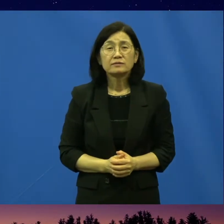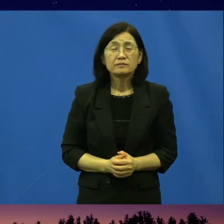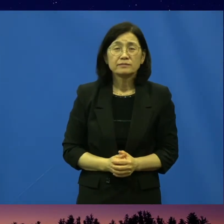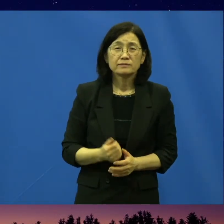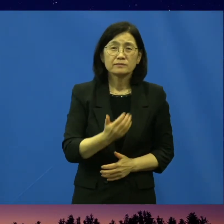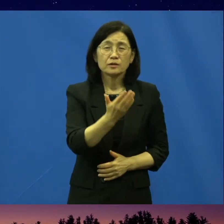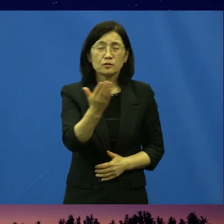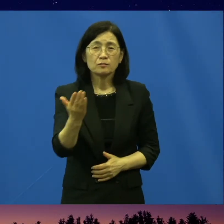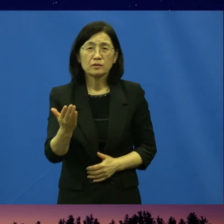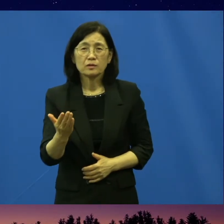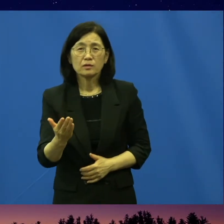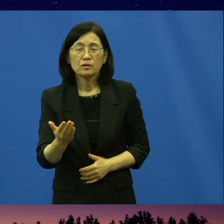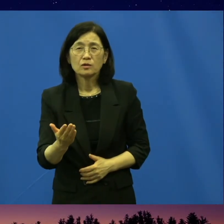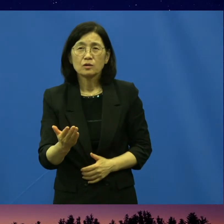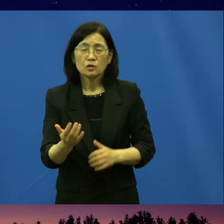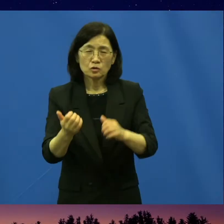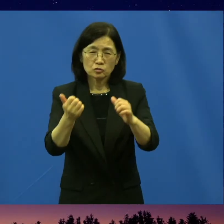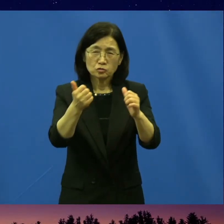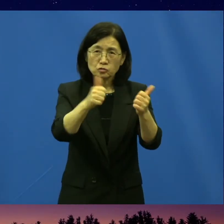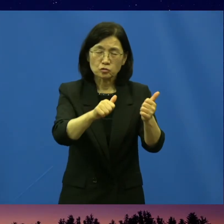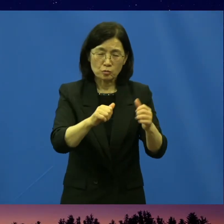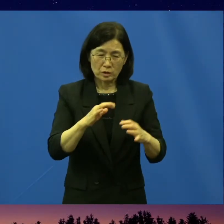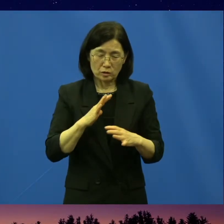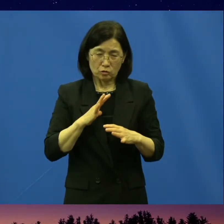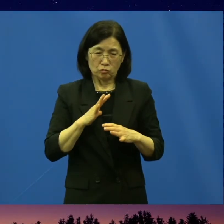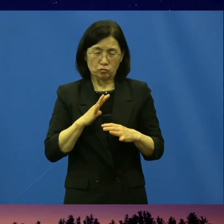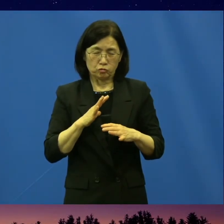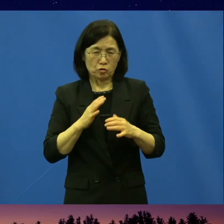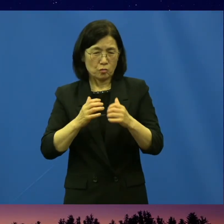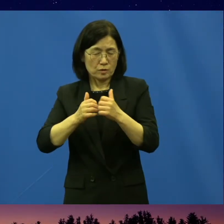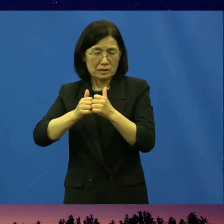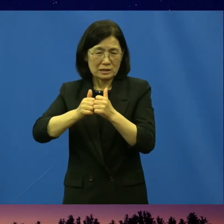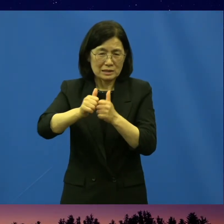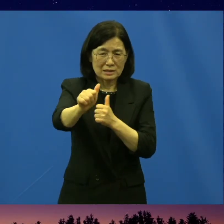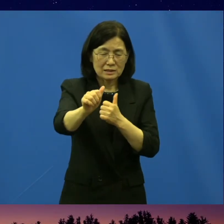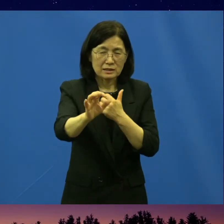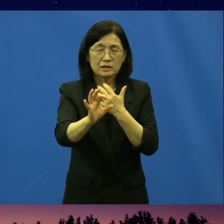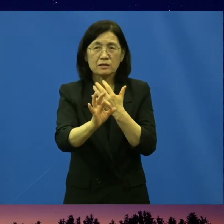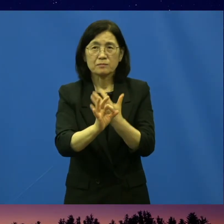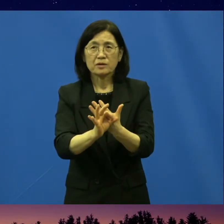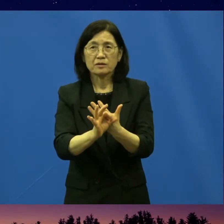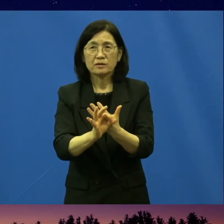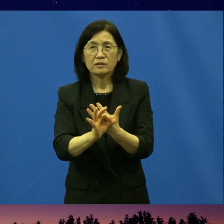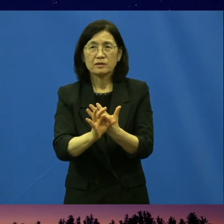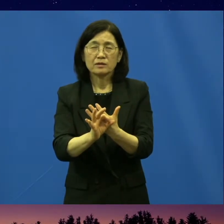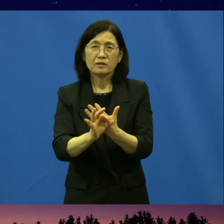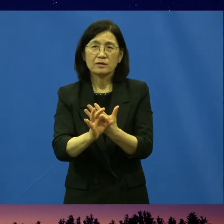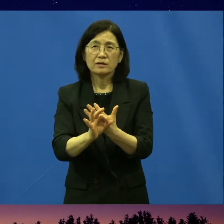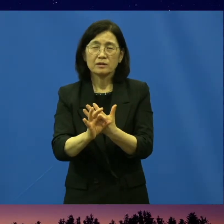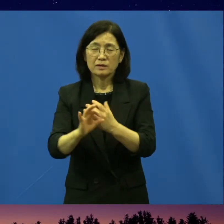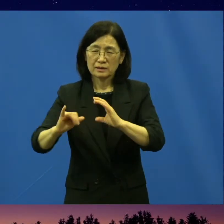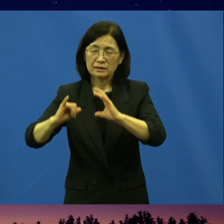여러분, 죽음의 두려움을 이기면요, 전혀 다른 삶이 돼요. 세상이 감당하지 못할 자가 된다.